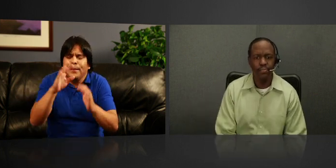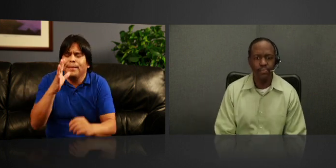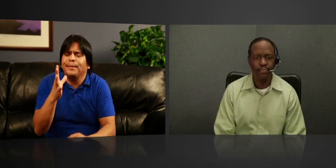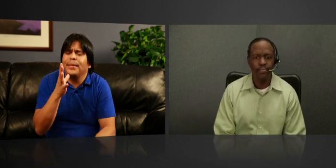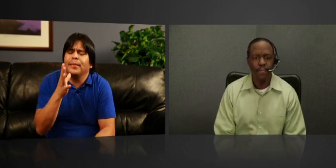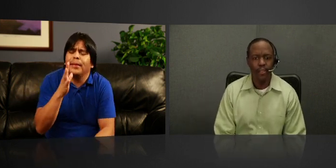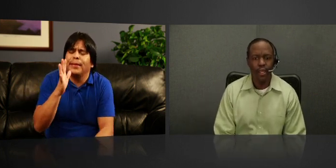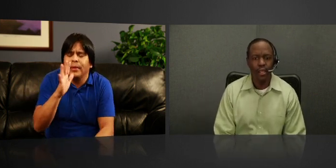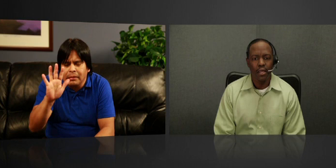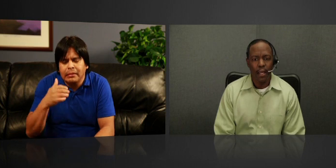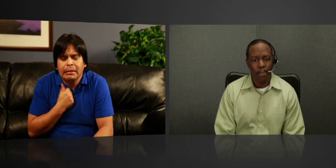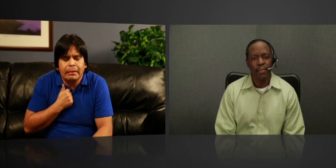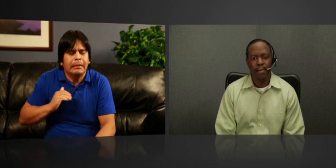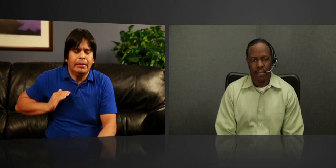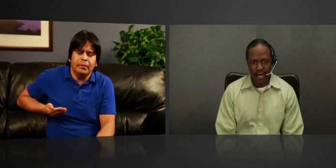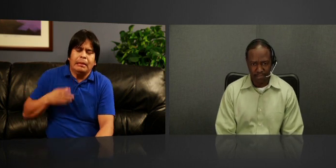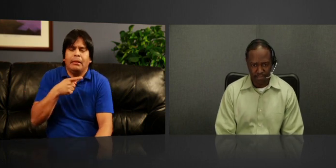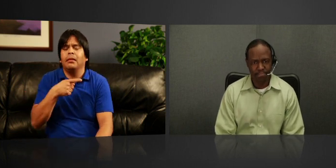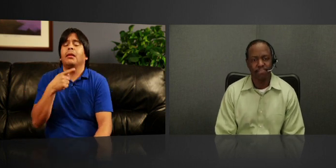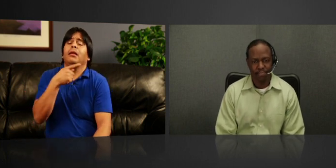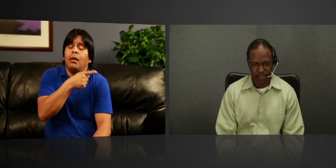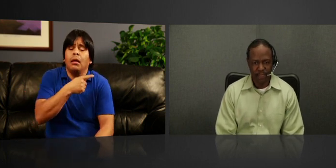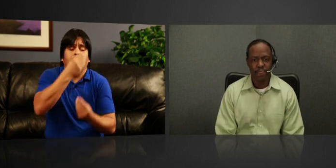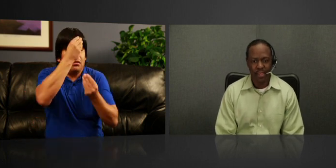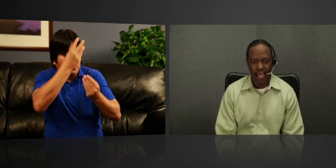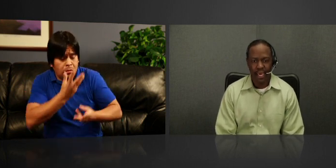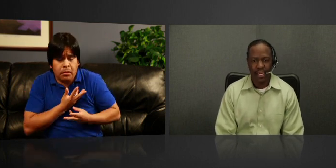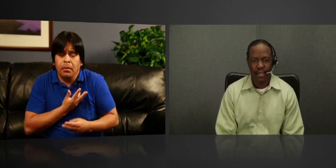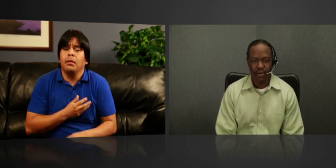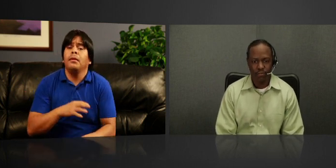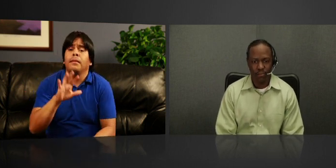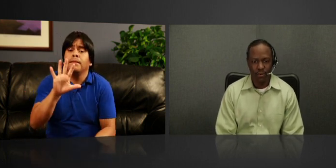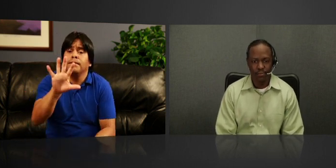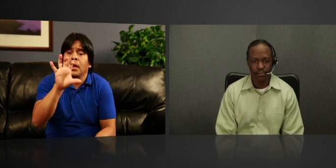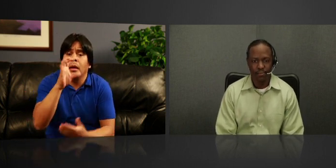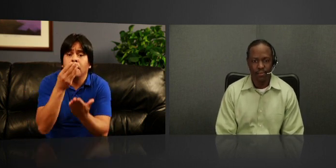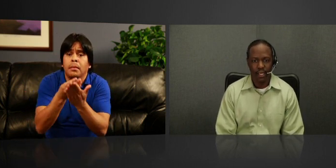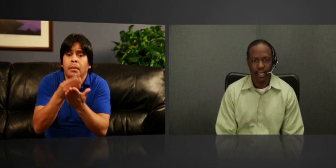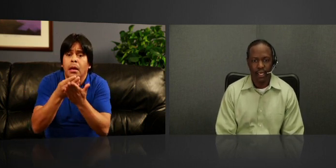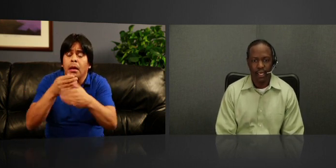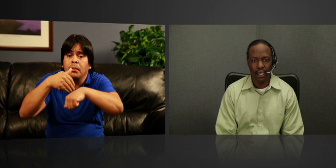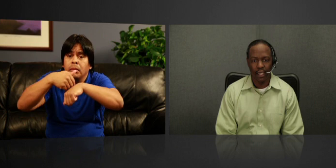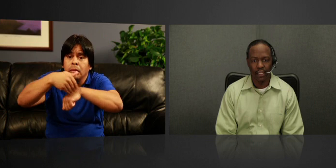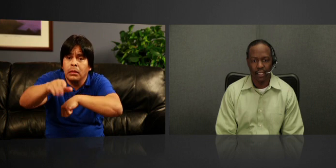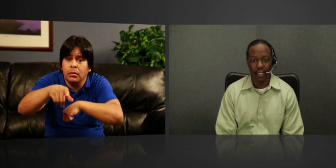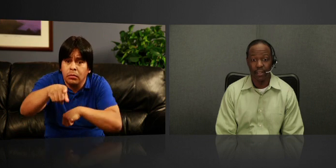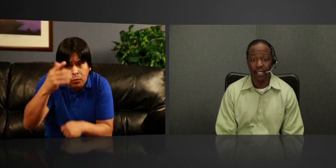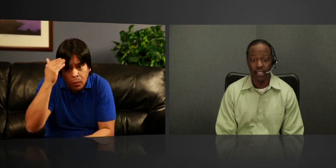momento mi mamá ella me informó que